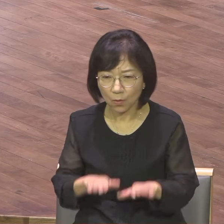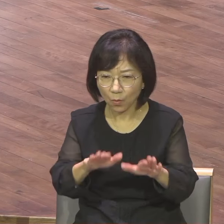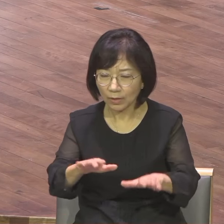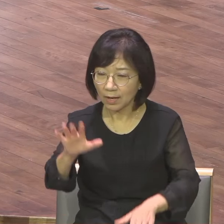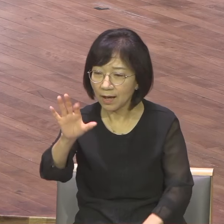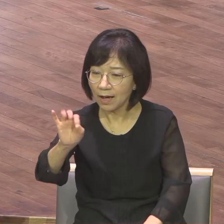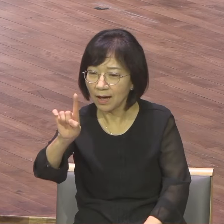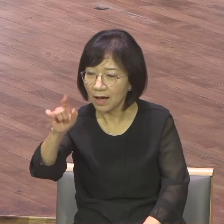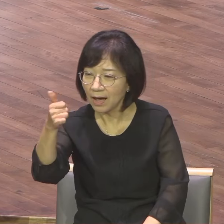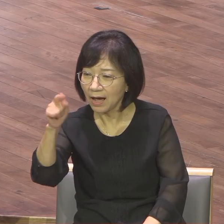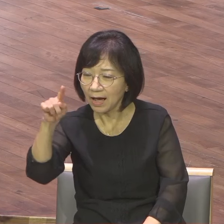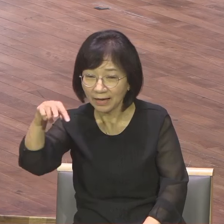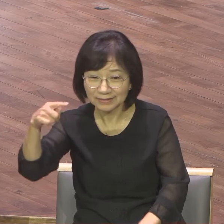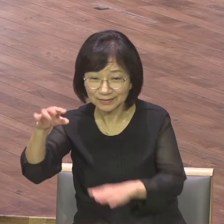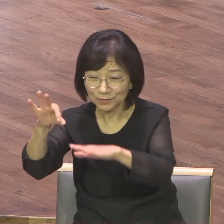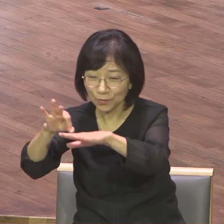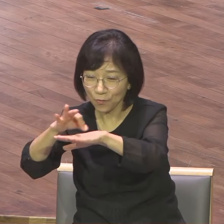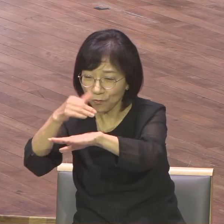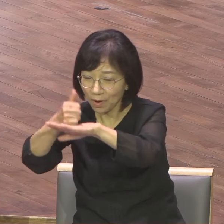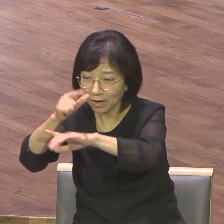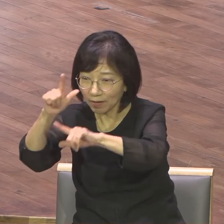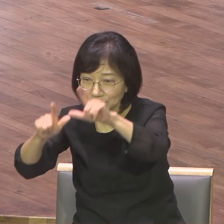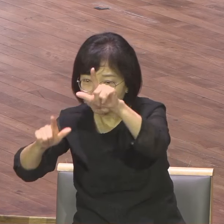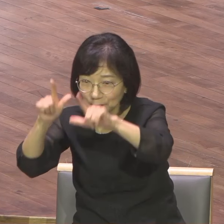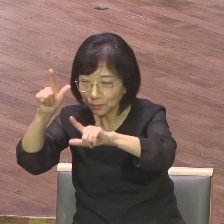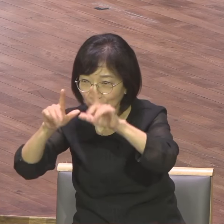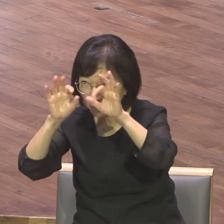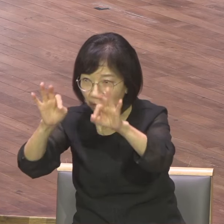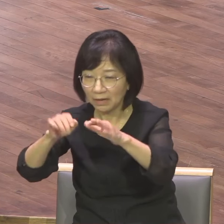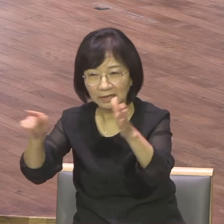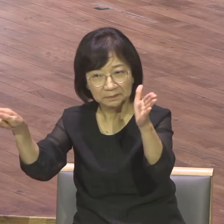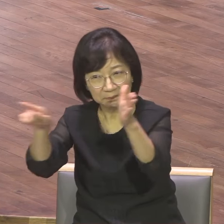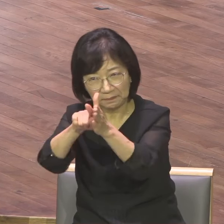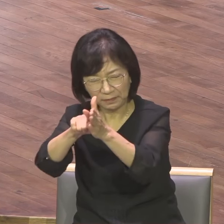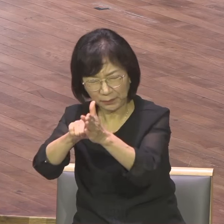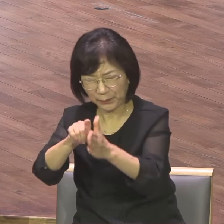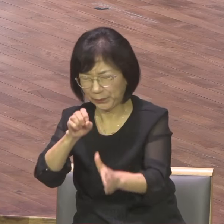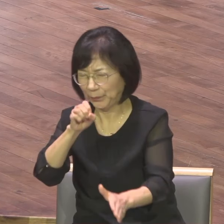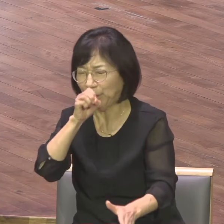아스 왕 모습을 보면요 완전 불신한 그 자체.